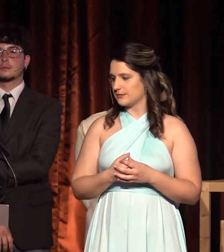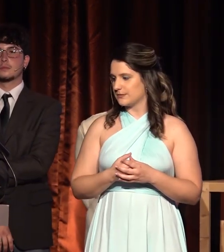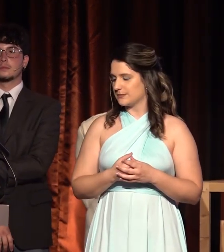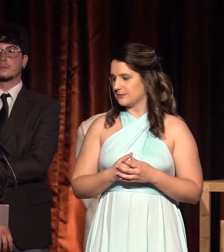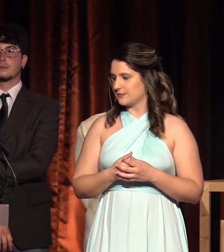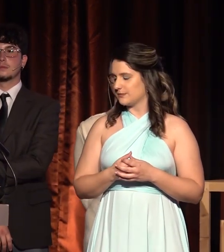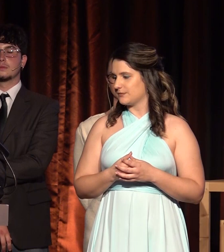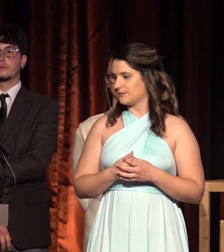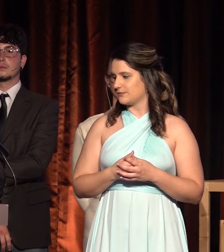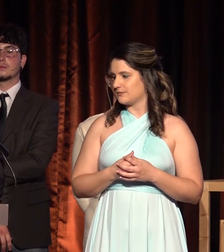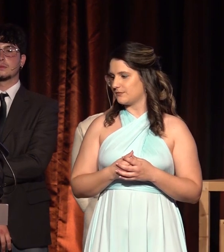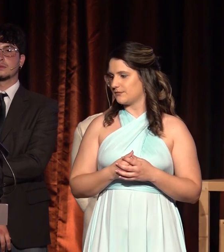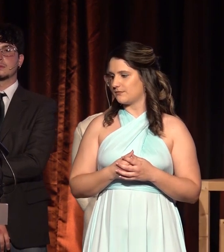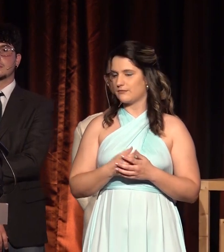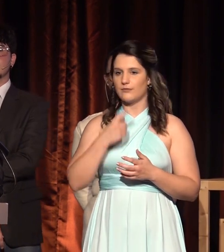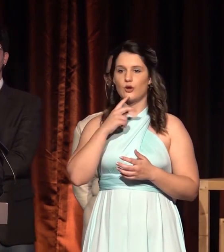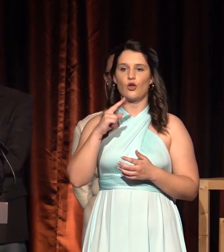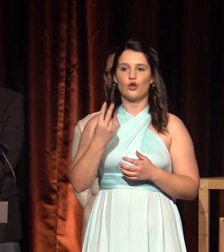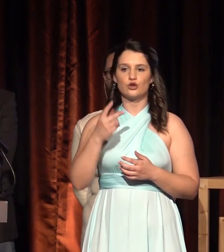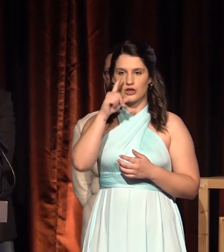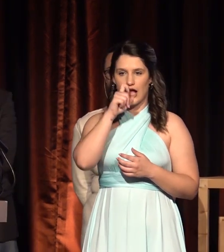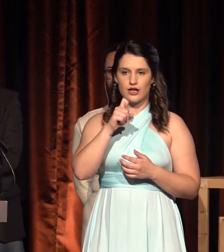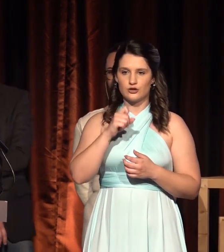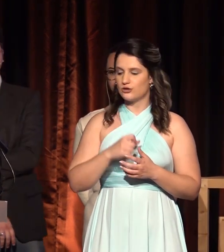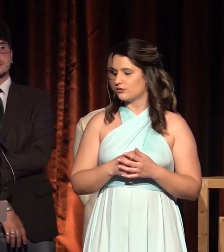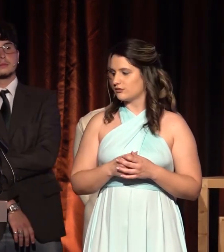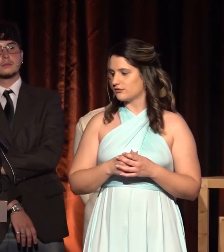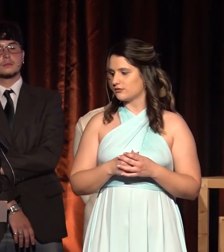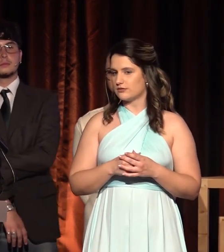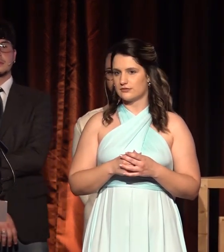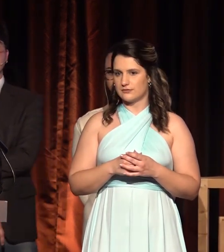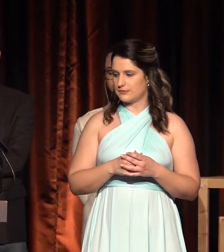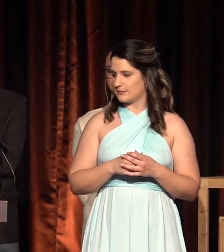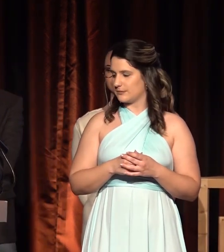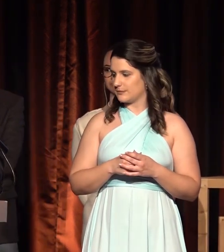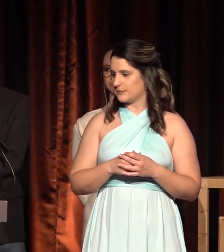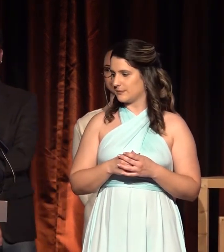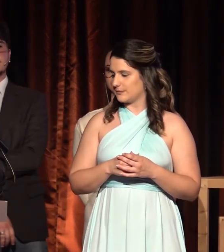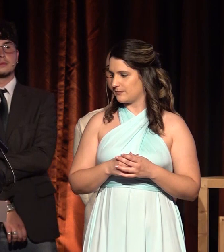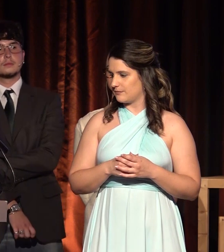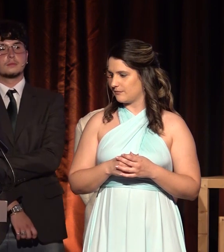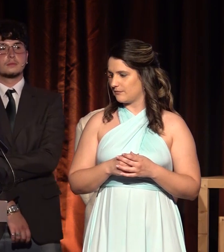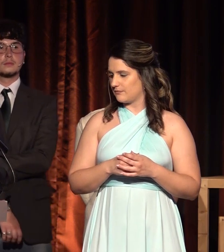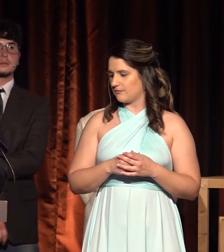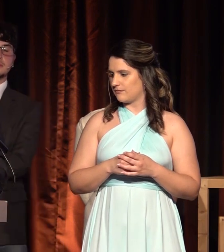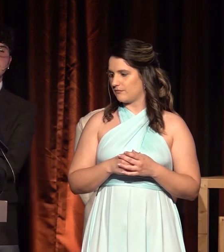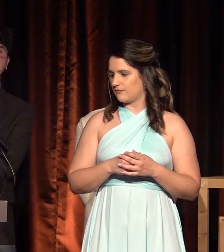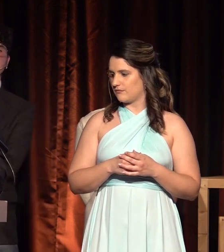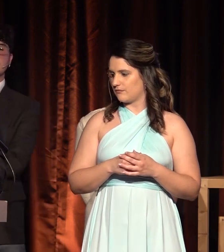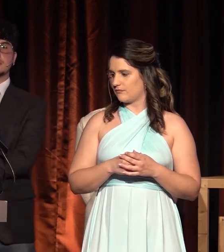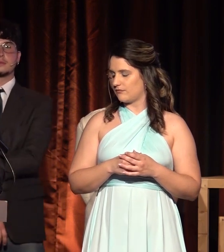gradueu perquè porteu 2 anys, la majoria de vosaltres, en els cicles respectius que hagueu triat i